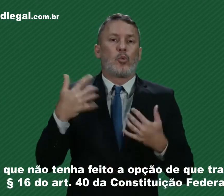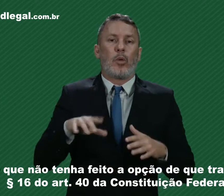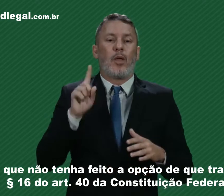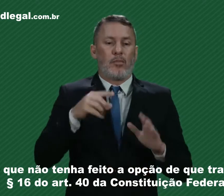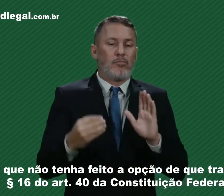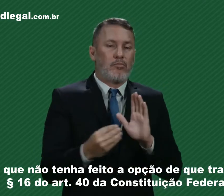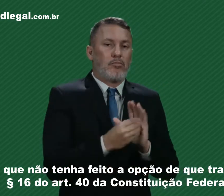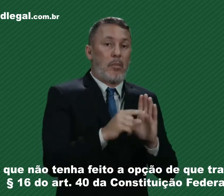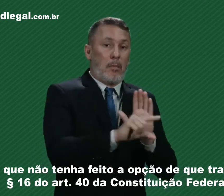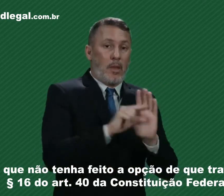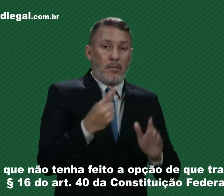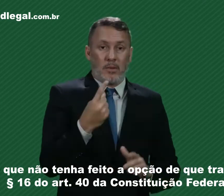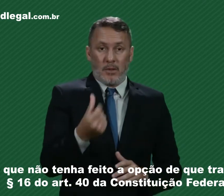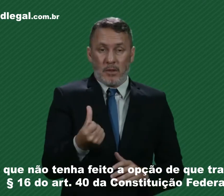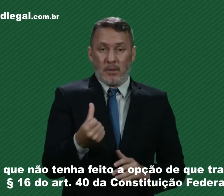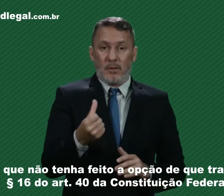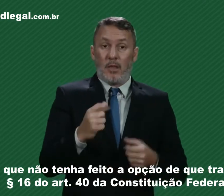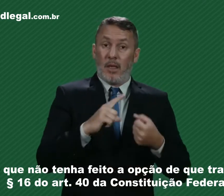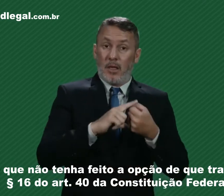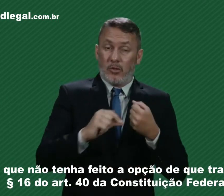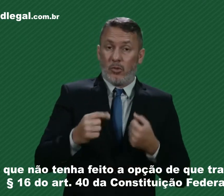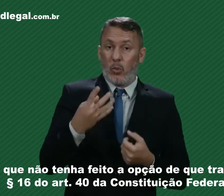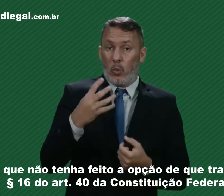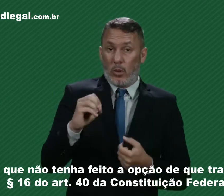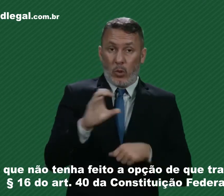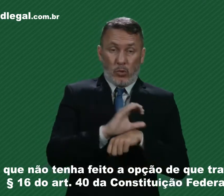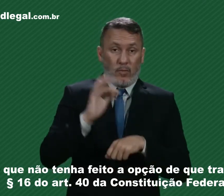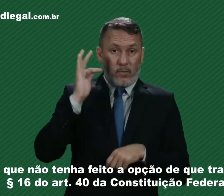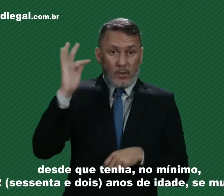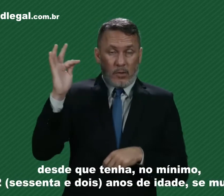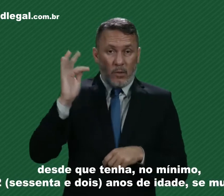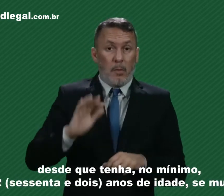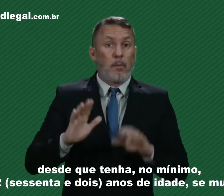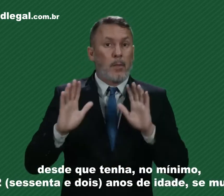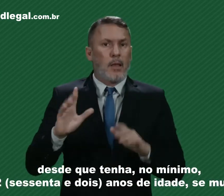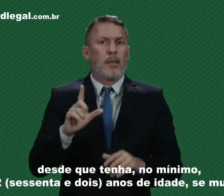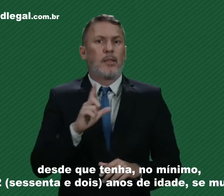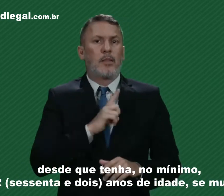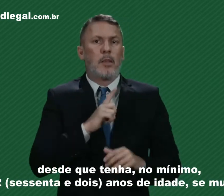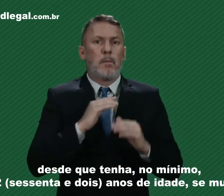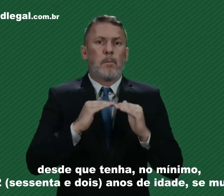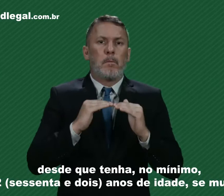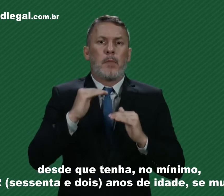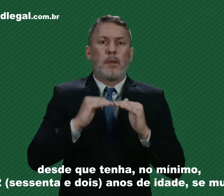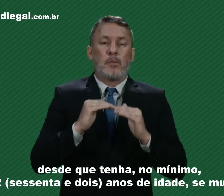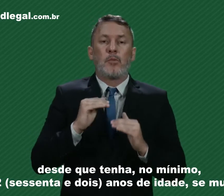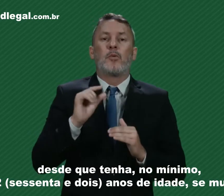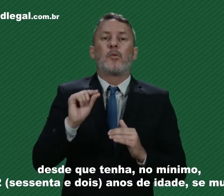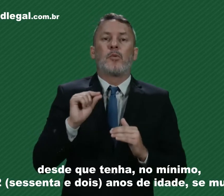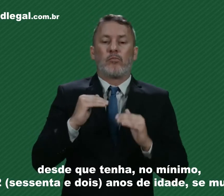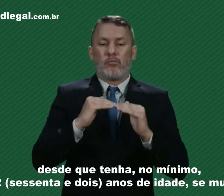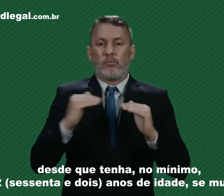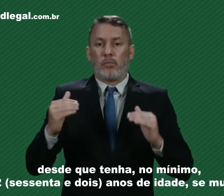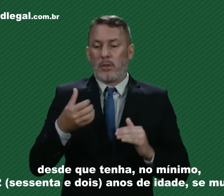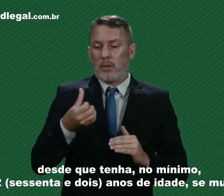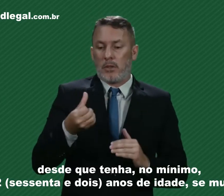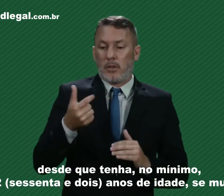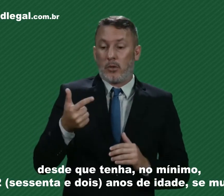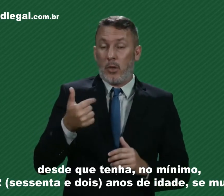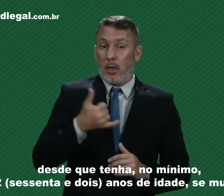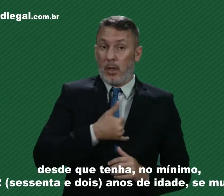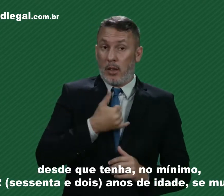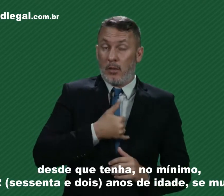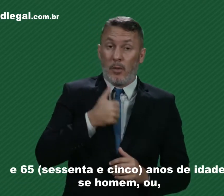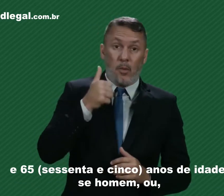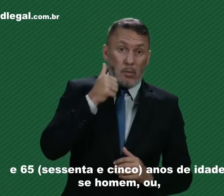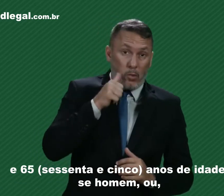parágrafo 16 do artigo 40 da Constituição Federal, desde que tenha, no mínimo, 62 anos de idade